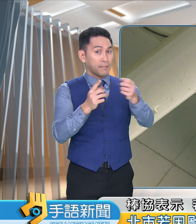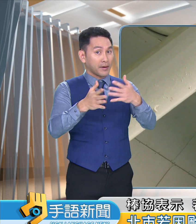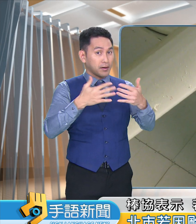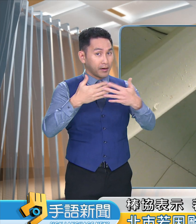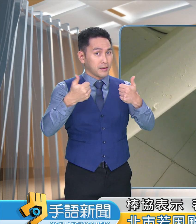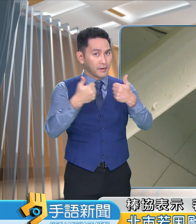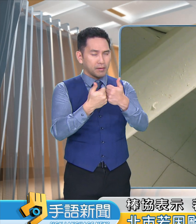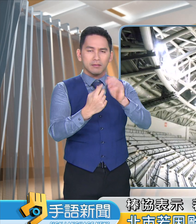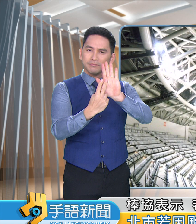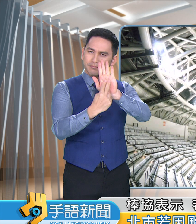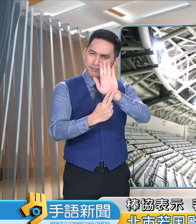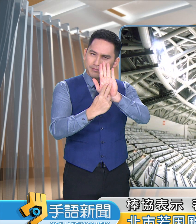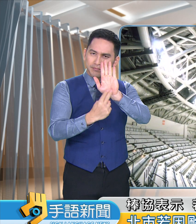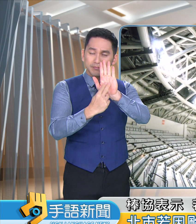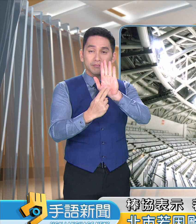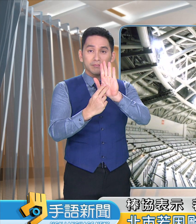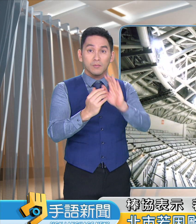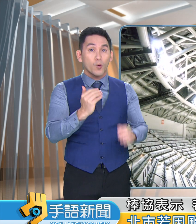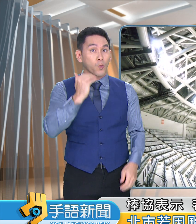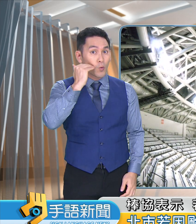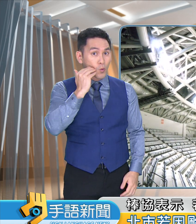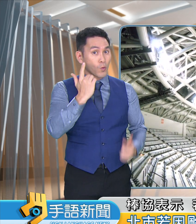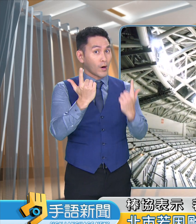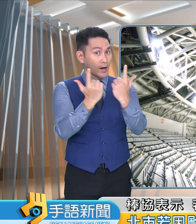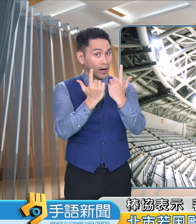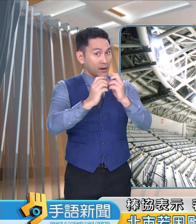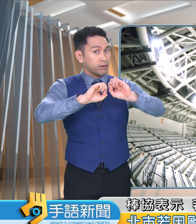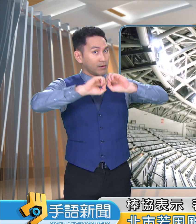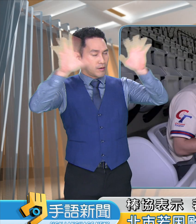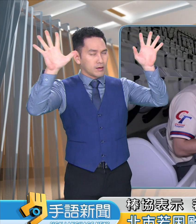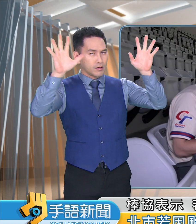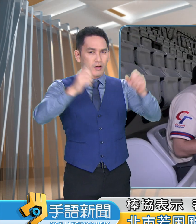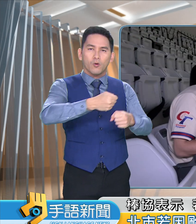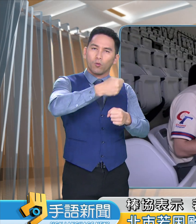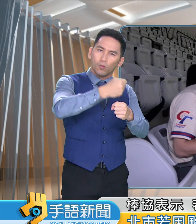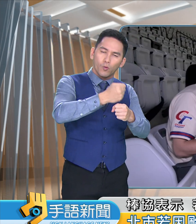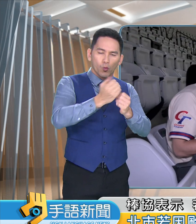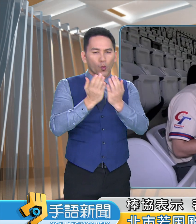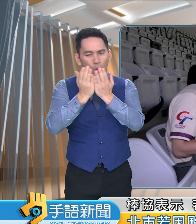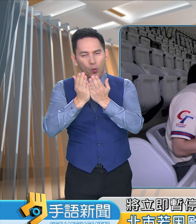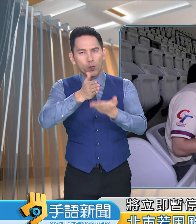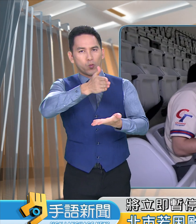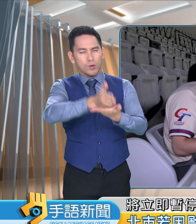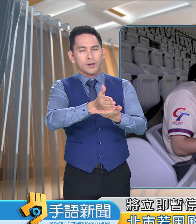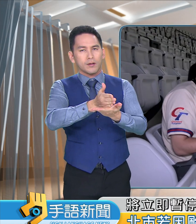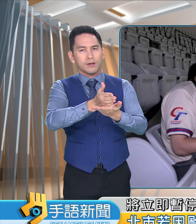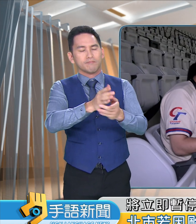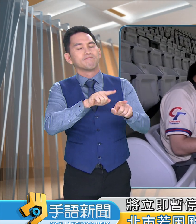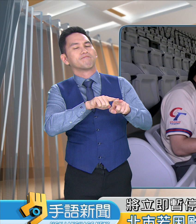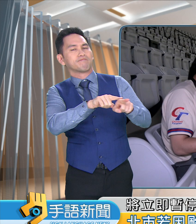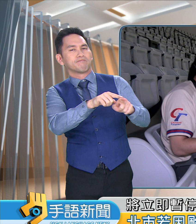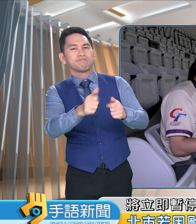示，如果台北市宣布停班停课，将会立即暂停当天的赛